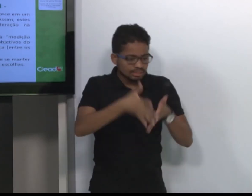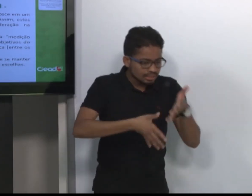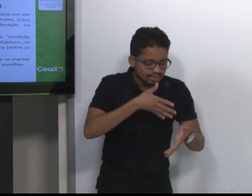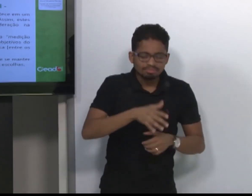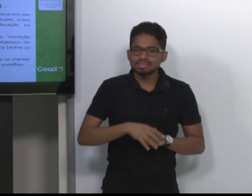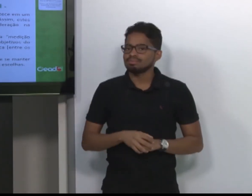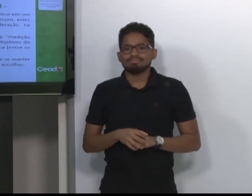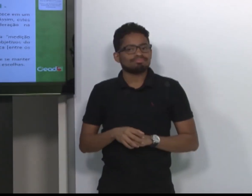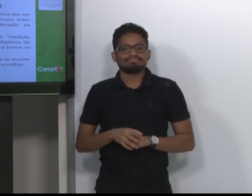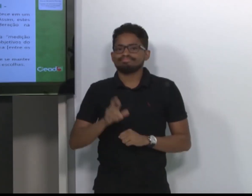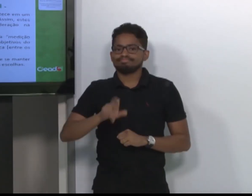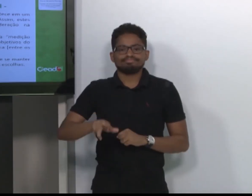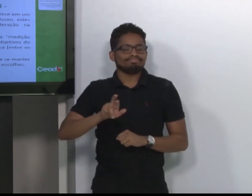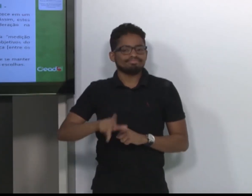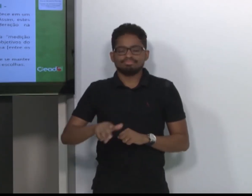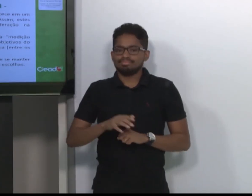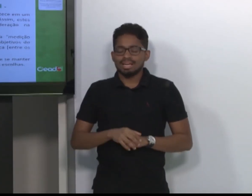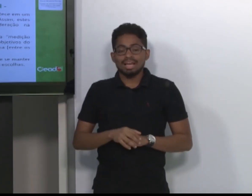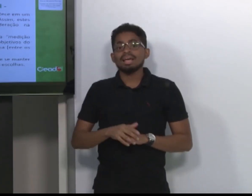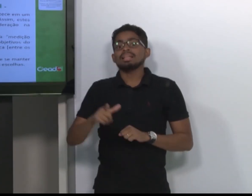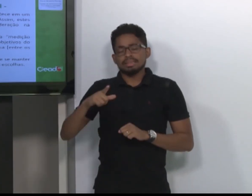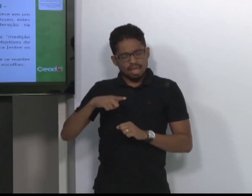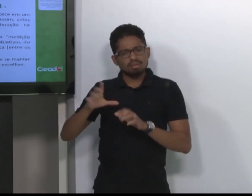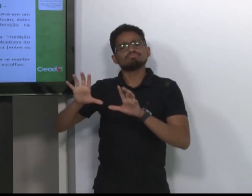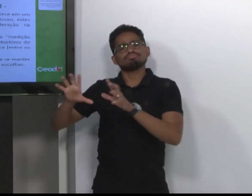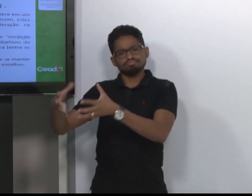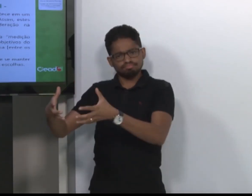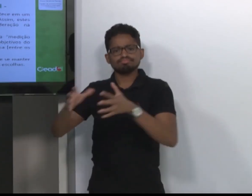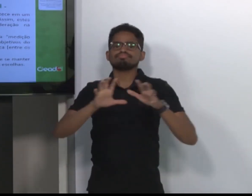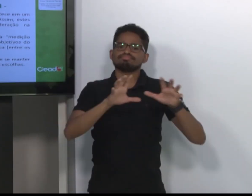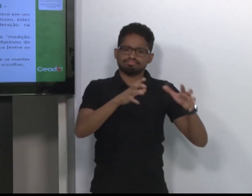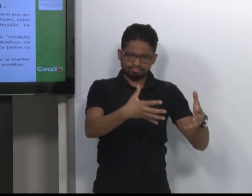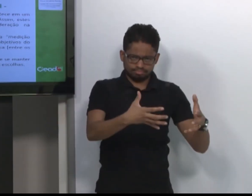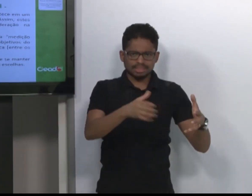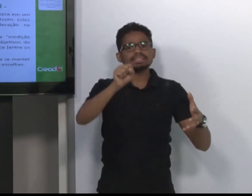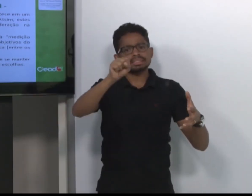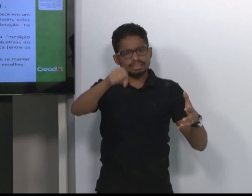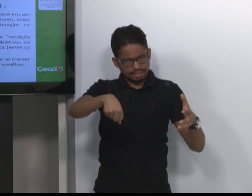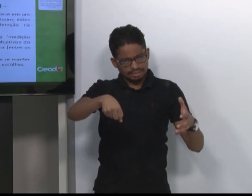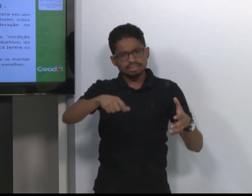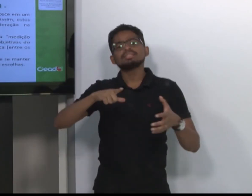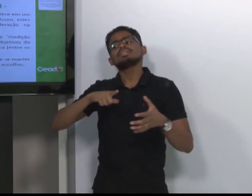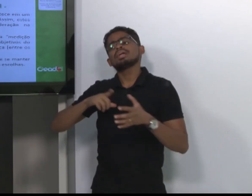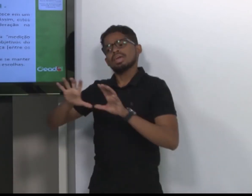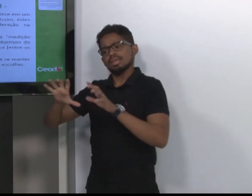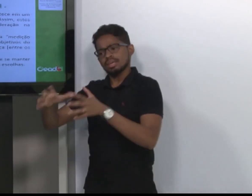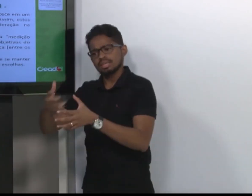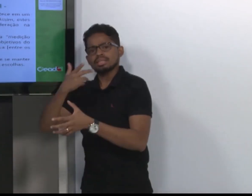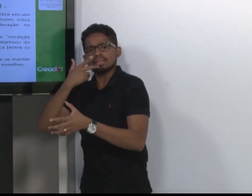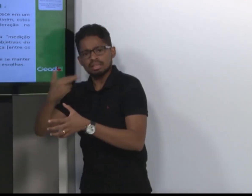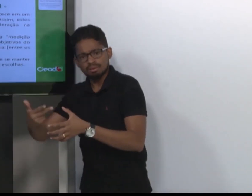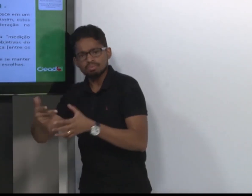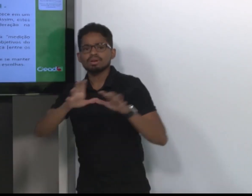envolvidas, na língua de sinais, na língua portuguesa. Não. Há, sim, a importância das